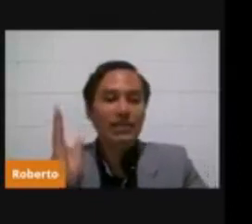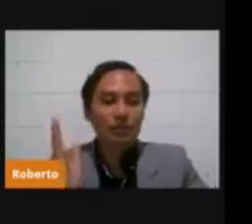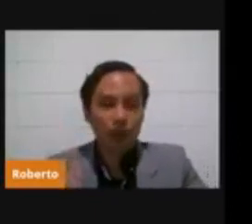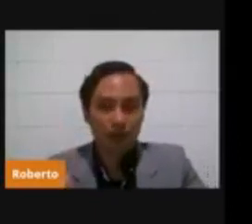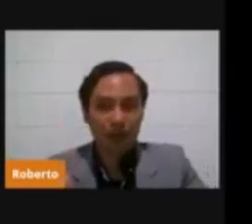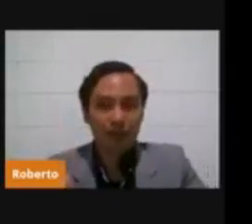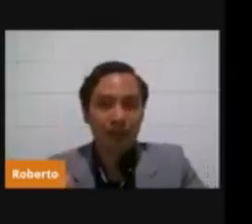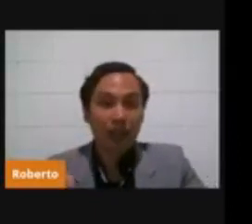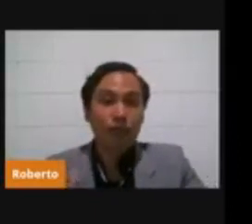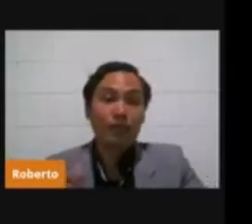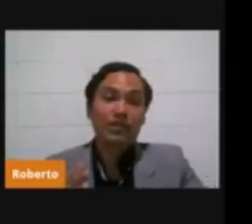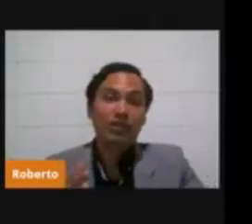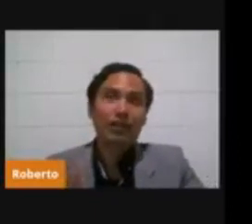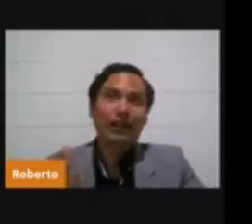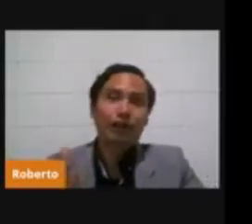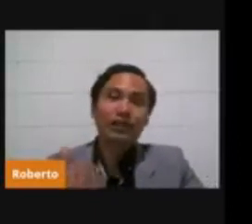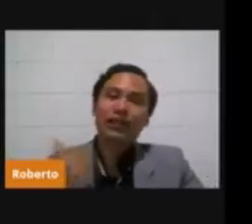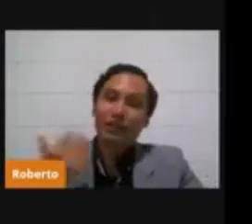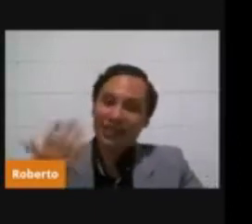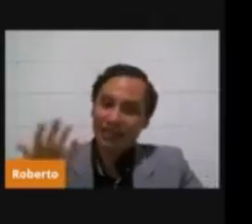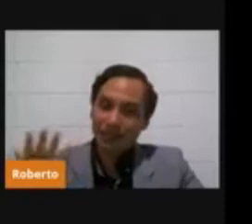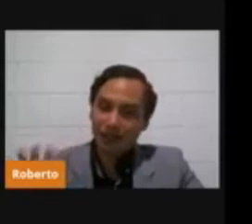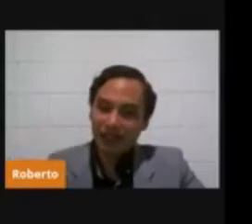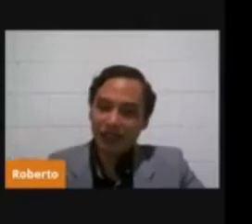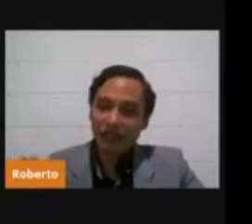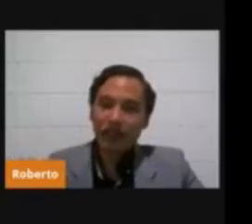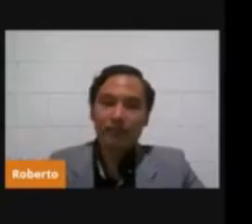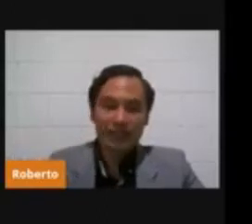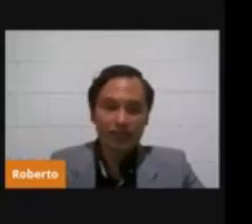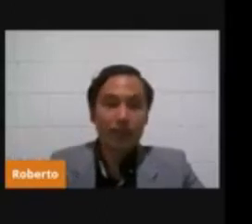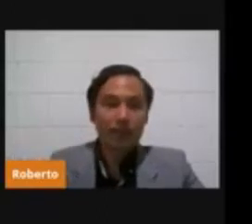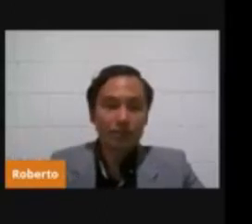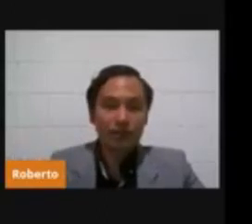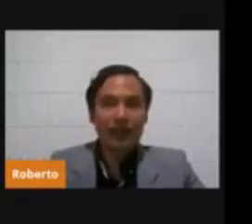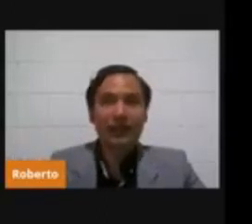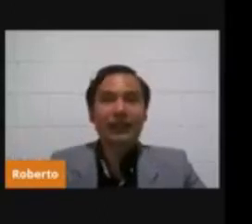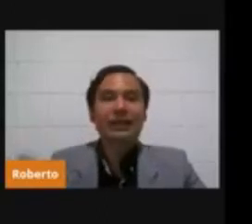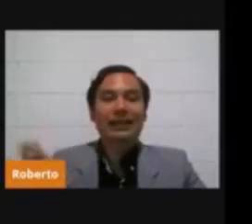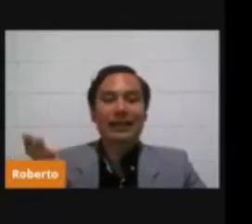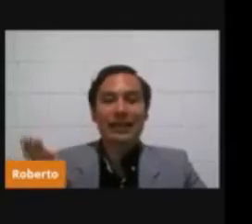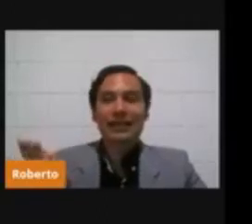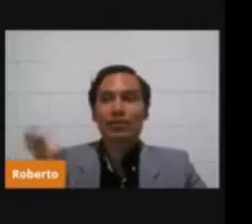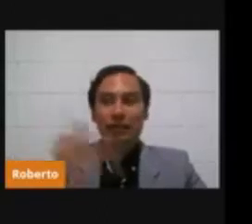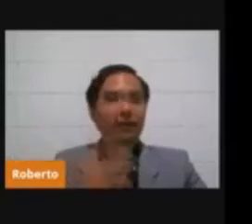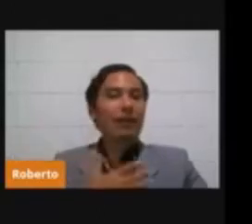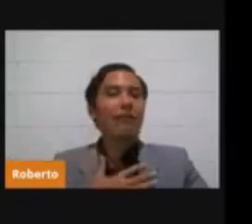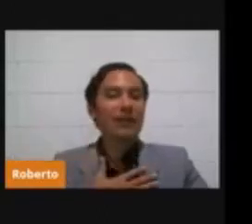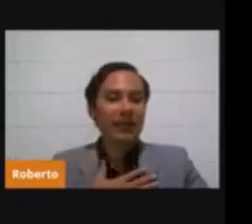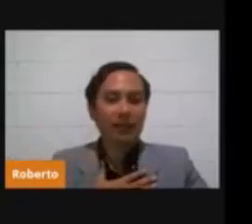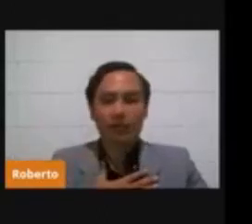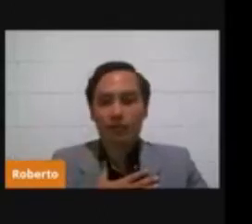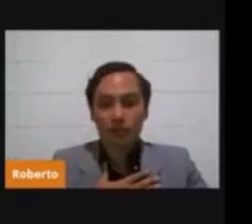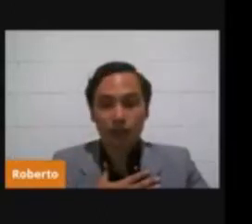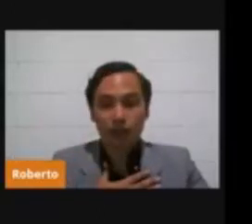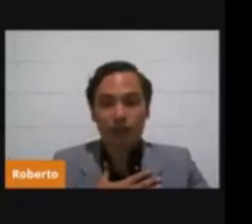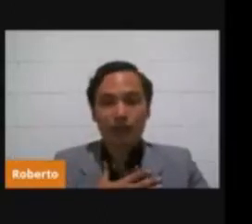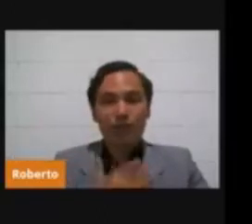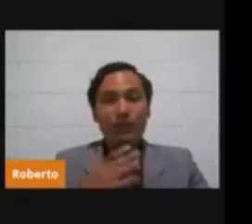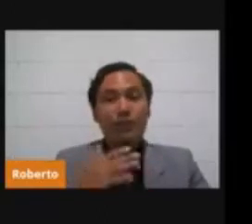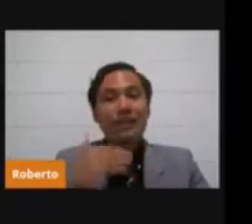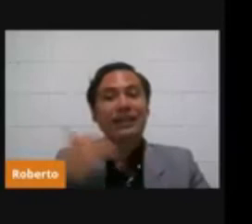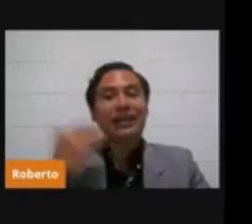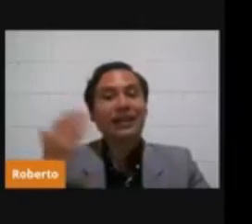persona sorda. Una persona con discapacidad auditiva va a ser una persona que tiene su lengua materna como nosotros